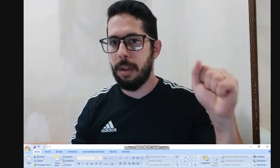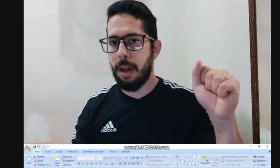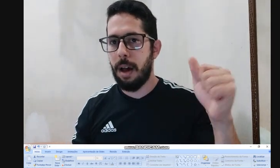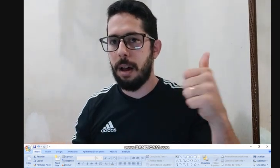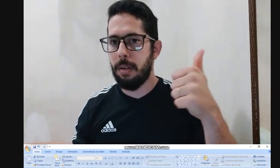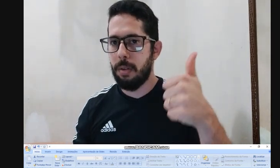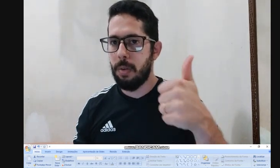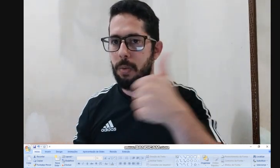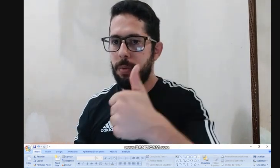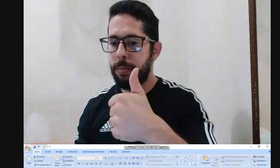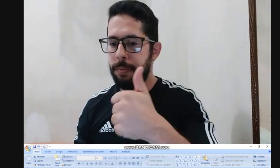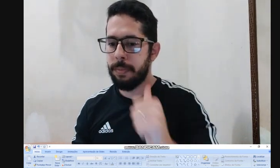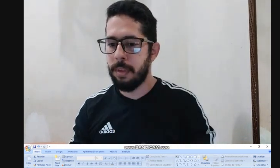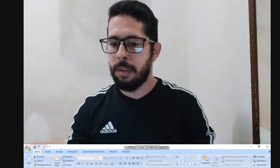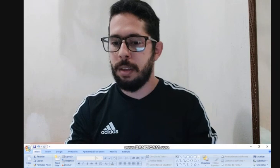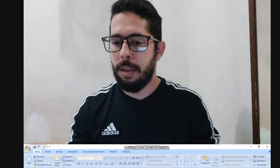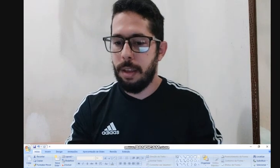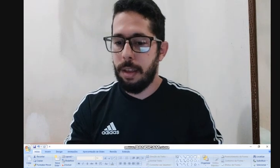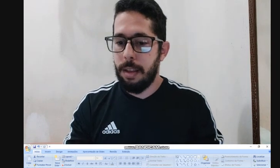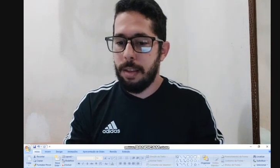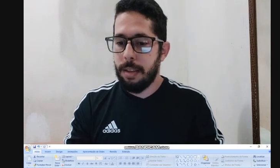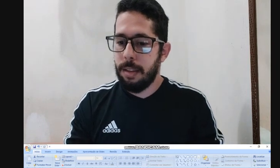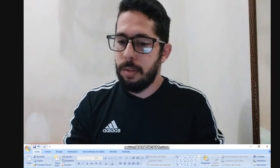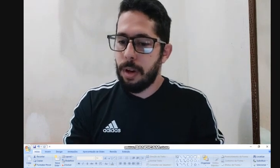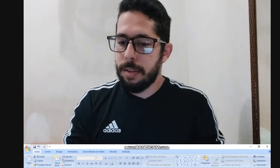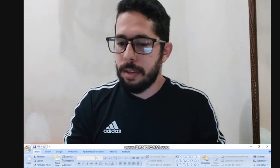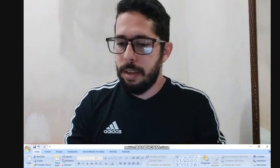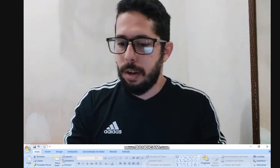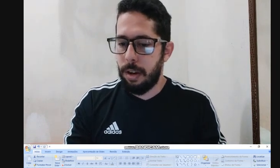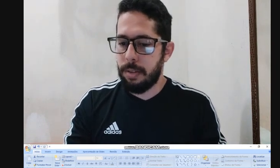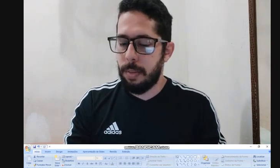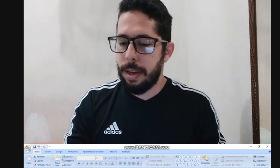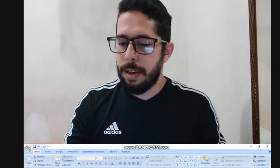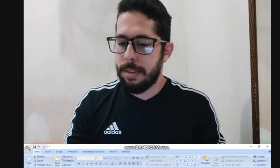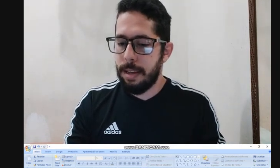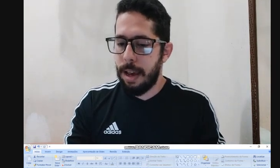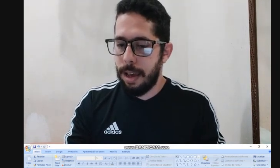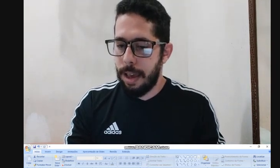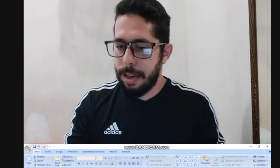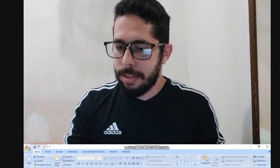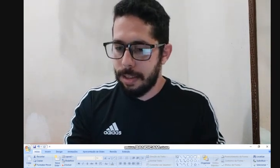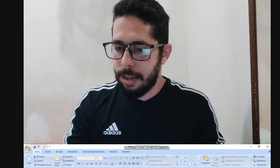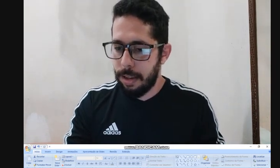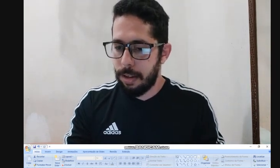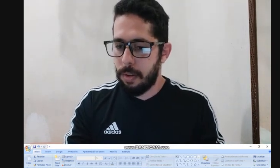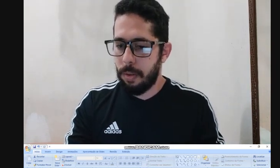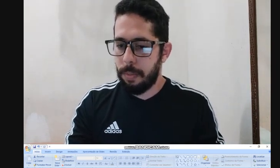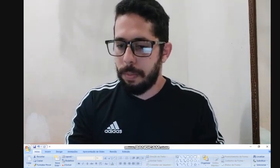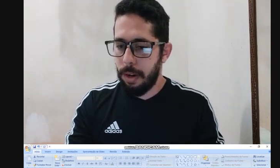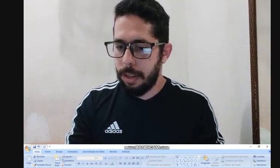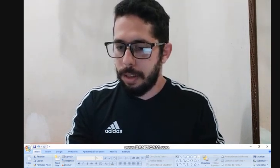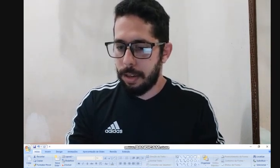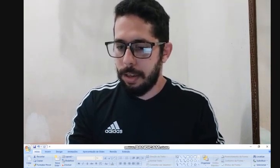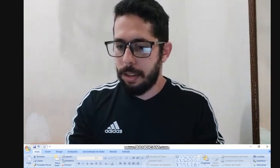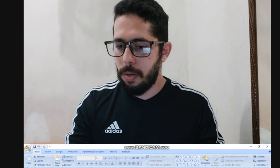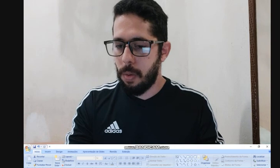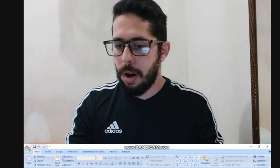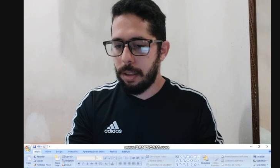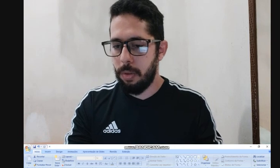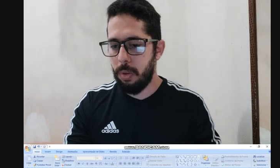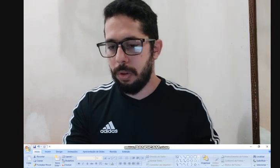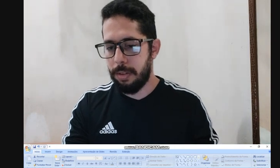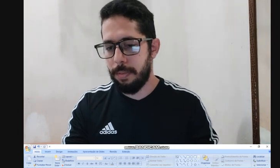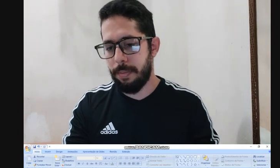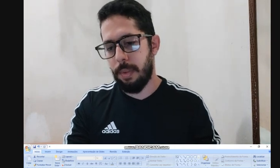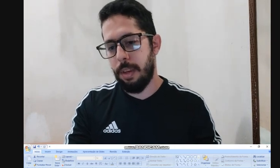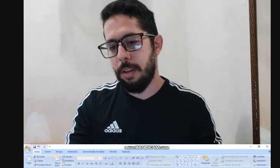termo A1. No caso aqui, olha, se eu pegasse essa linha aqui, que tem o 4